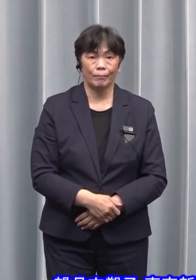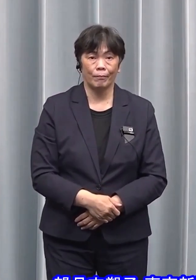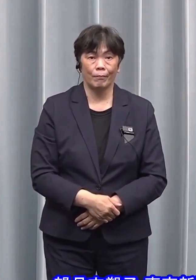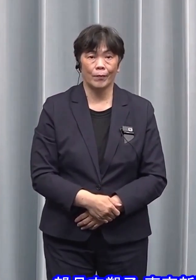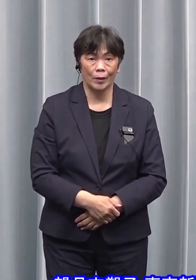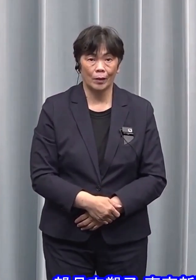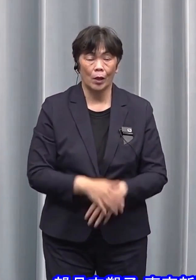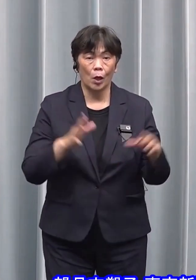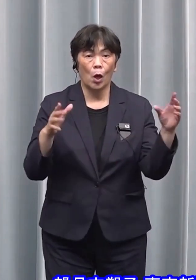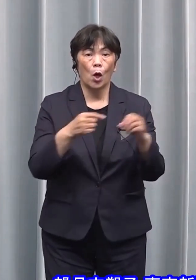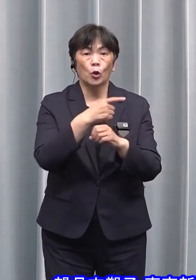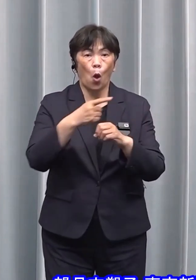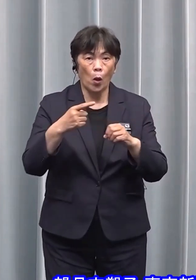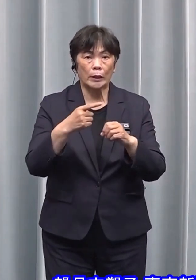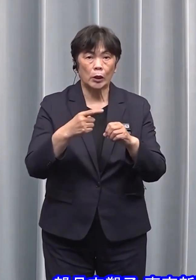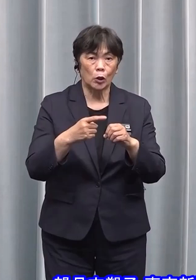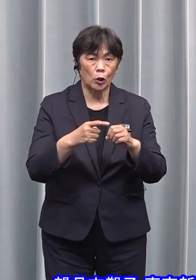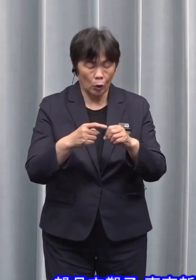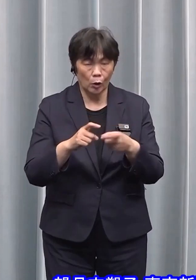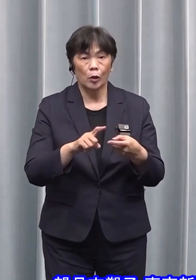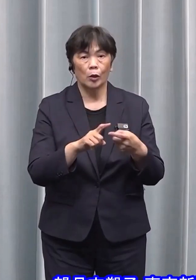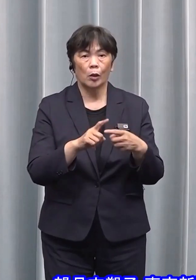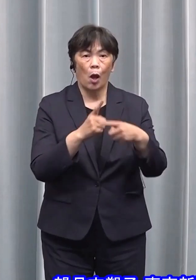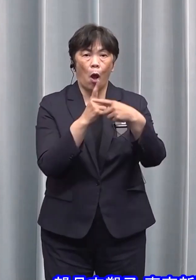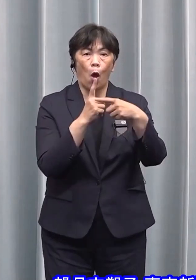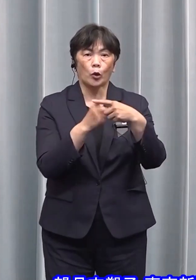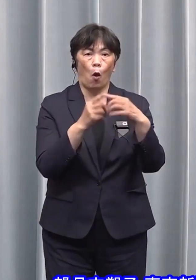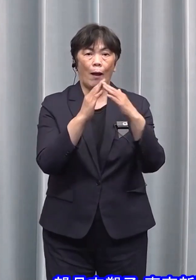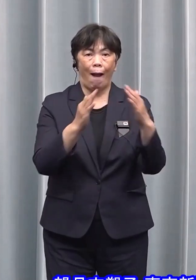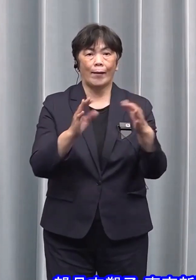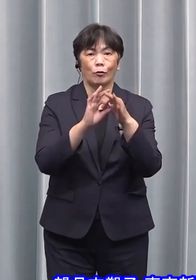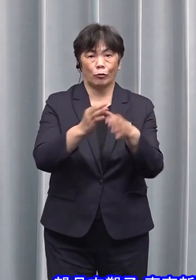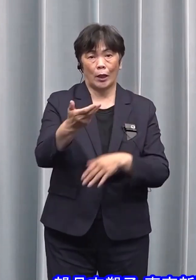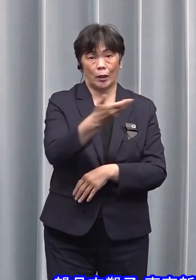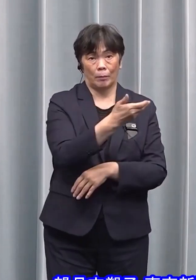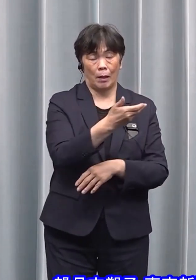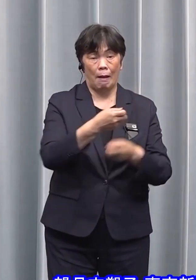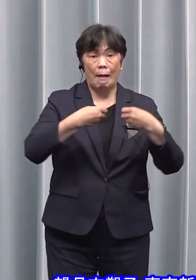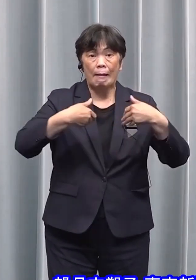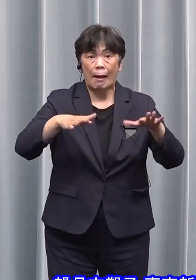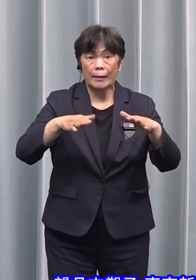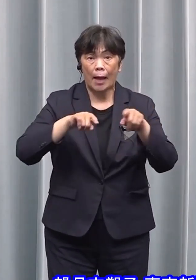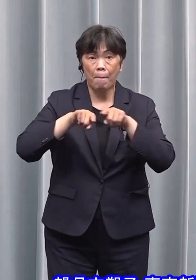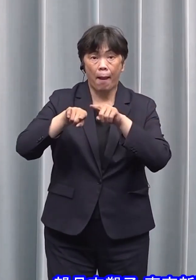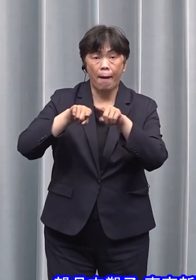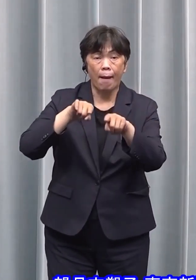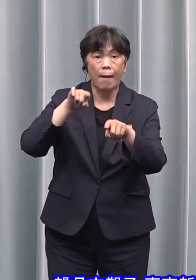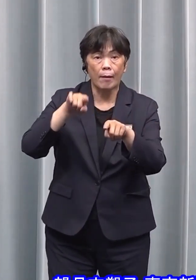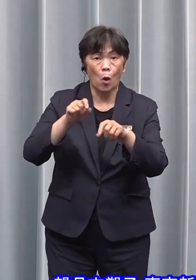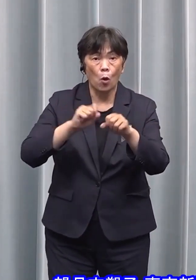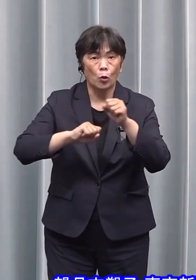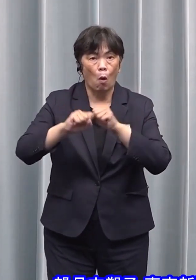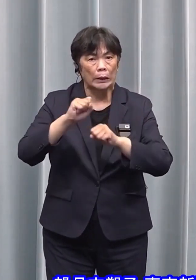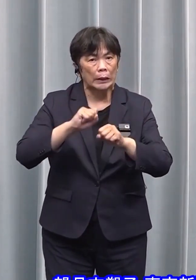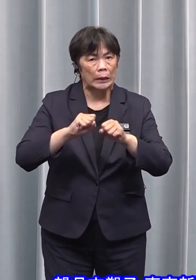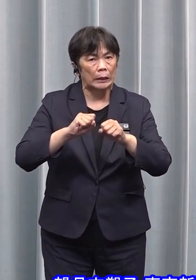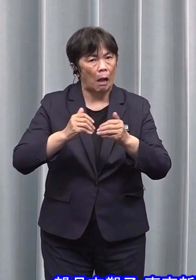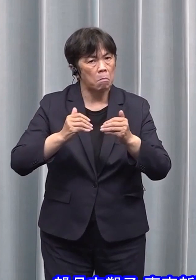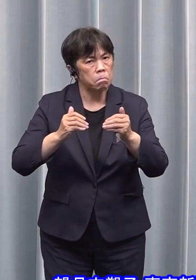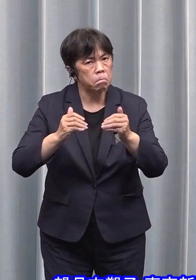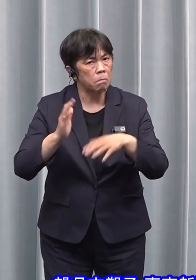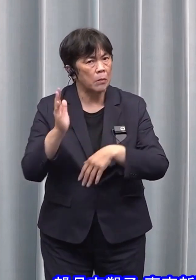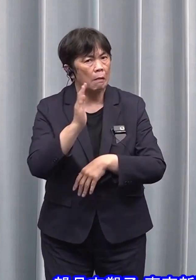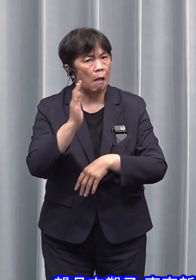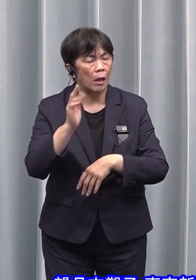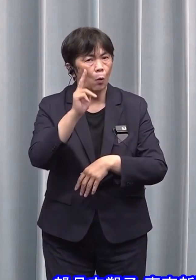統一教会に関してお聞きいたします。東京も続きです。統一教会の解散命令請求に向けた動きに今停滞感が出ていると報じられています